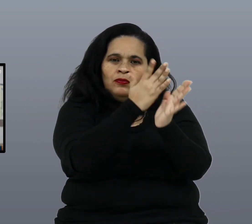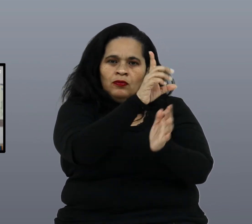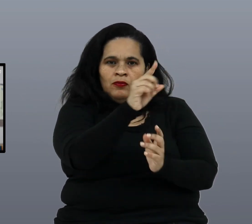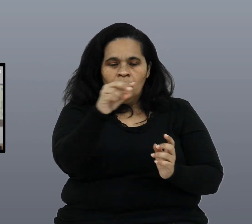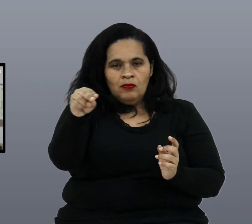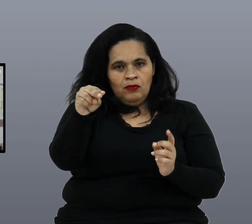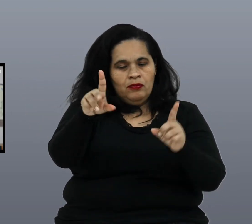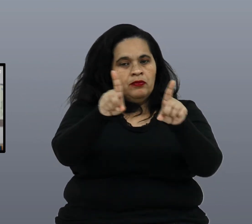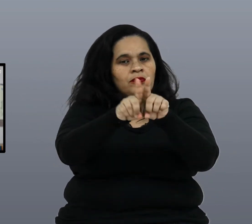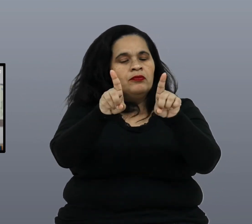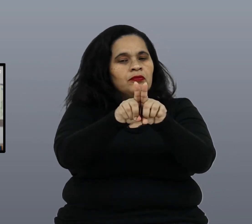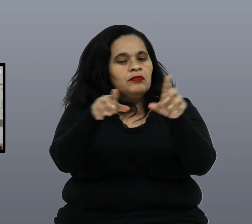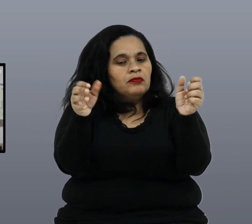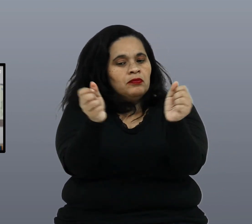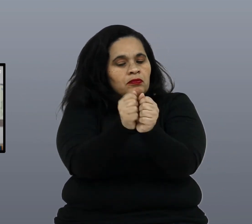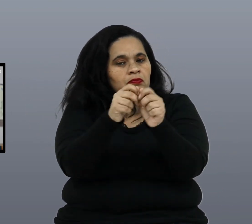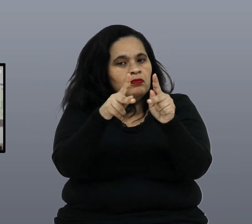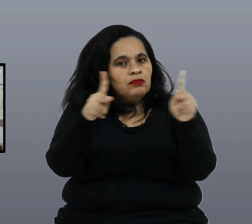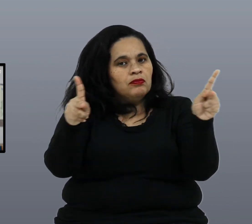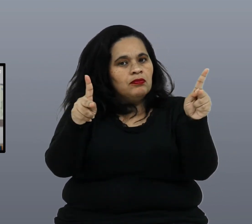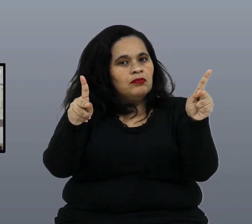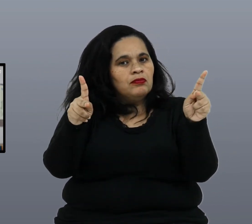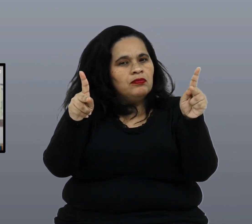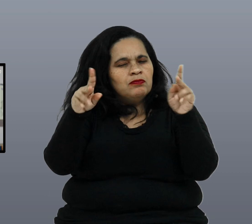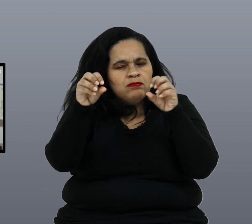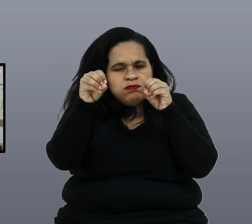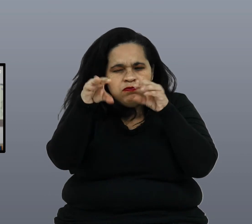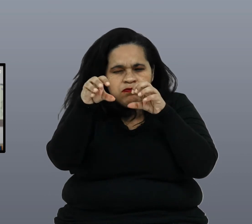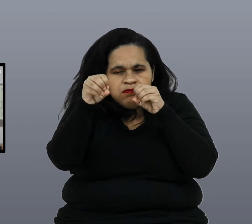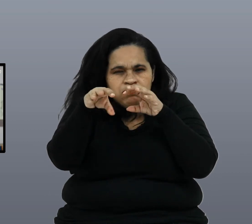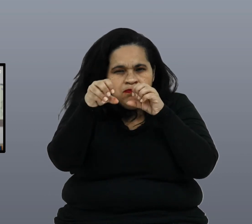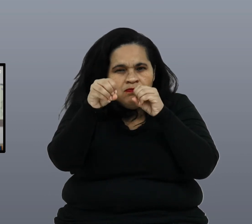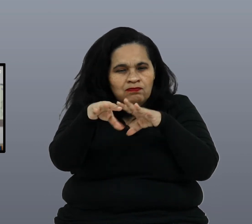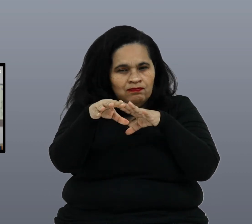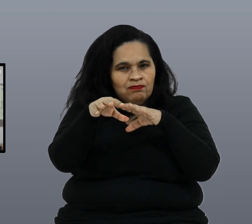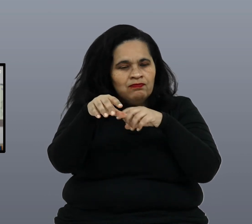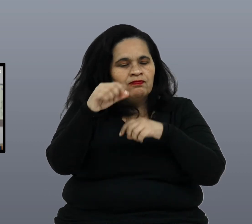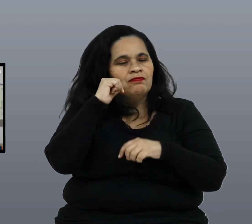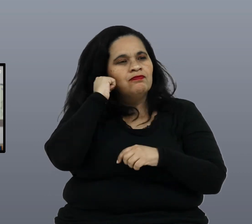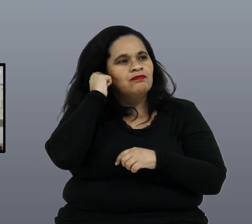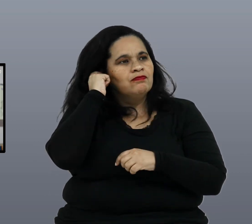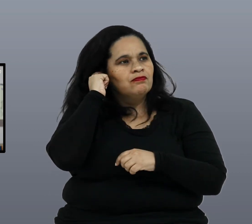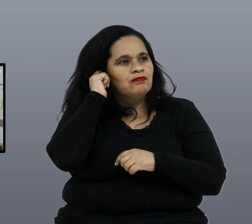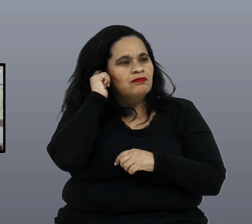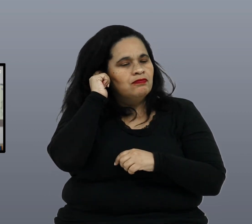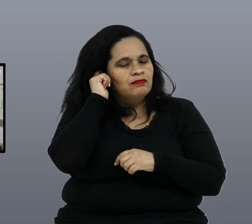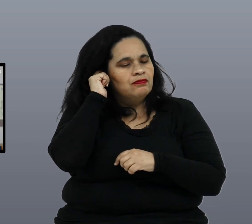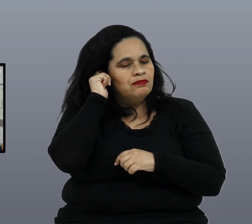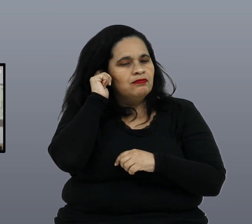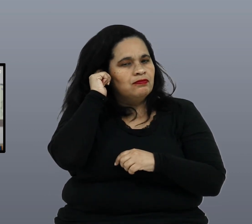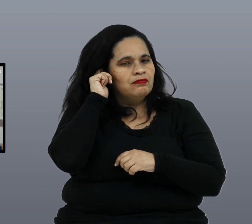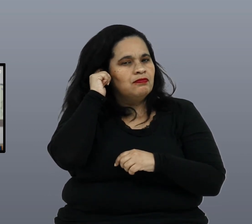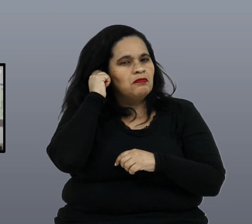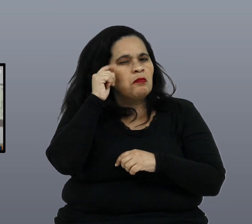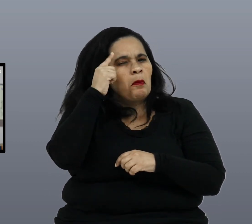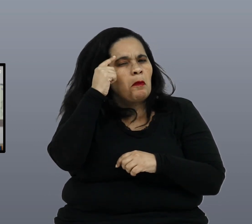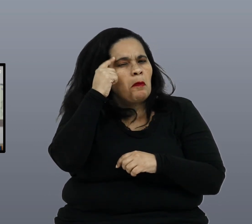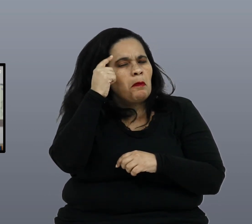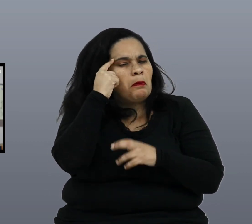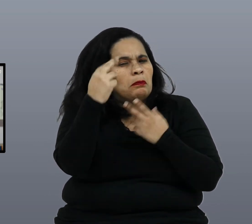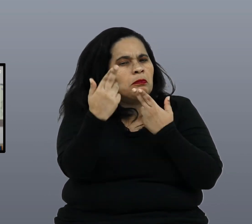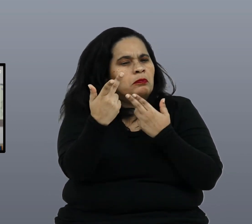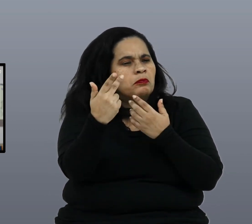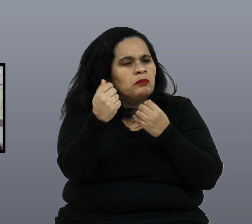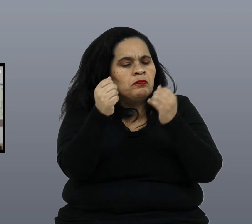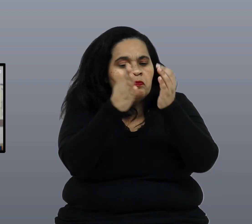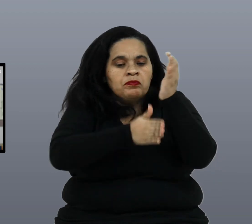do Apocalipse, vai nos ensinar que a história, ela não é um trem desgovernado, não